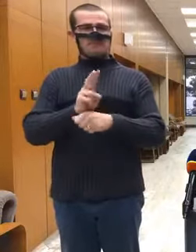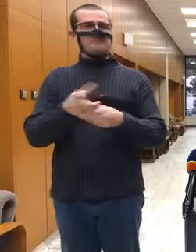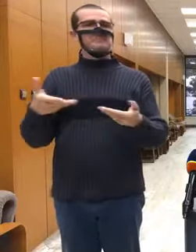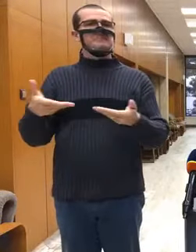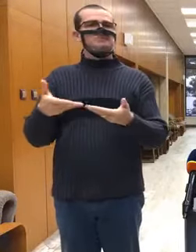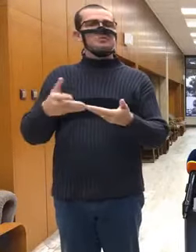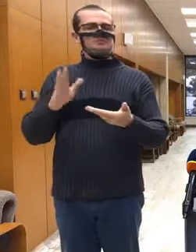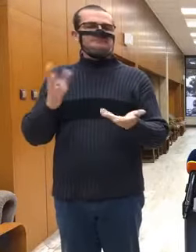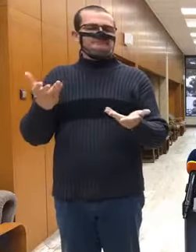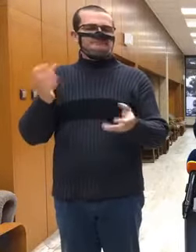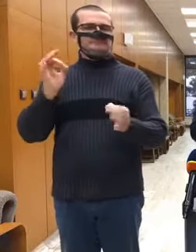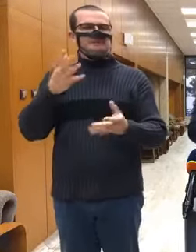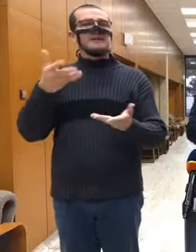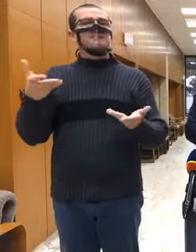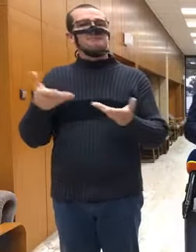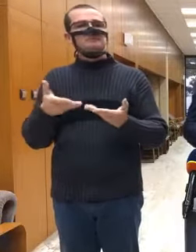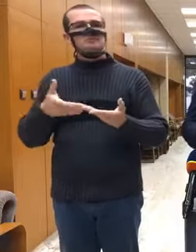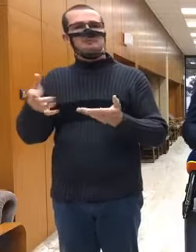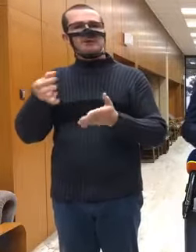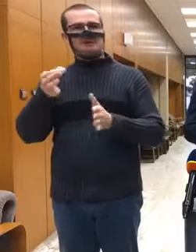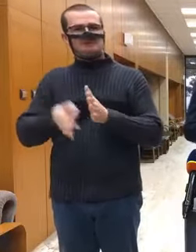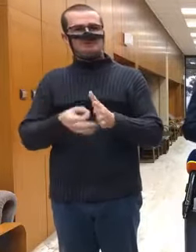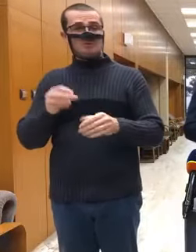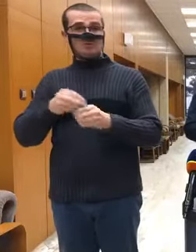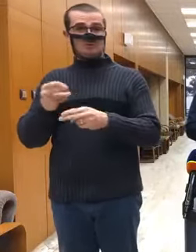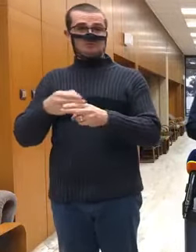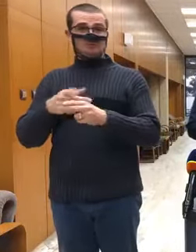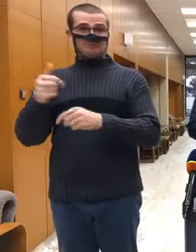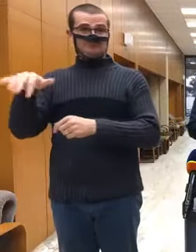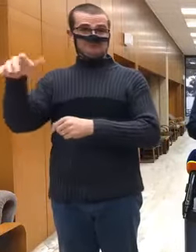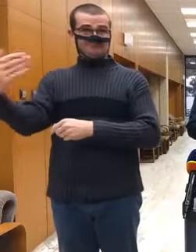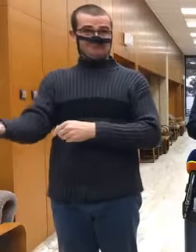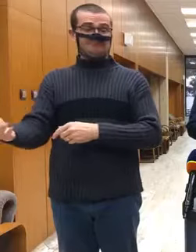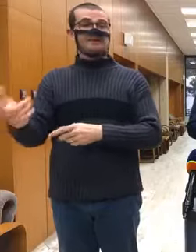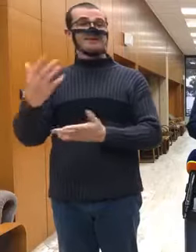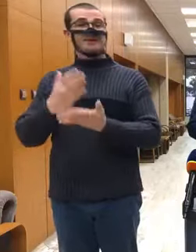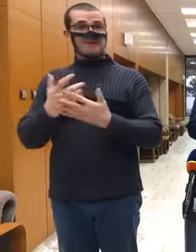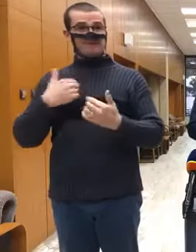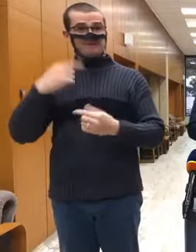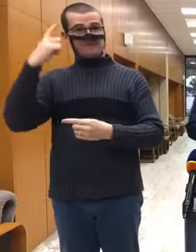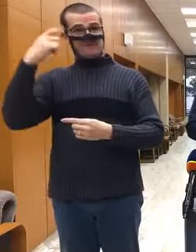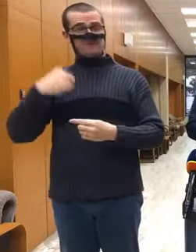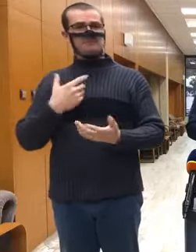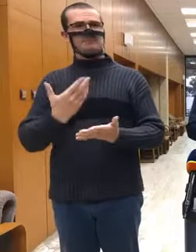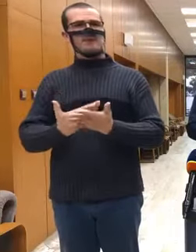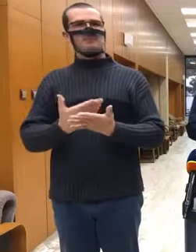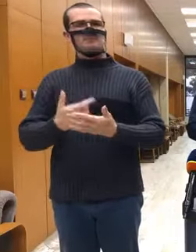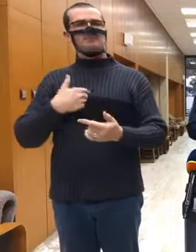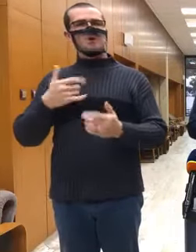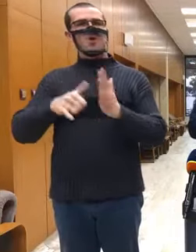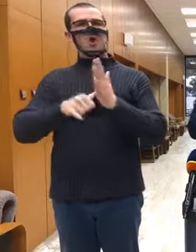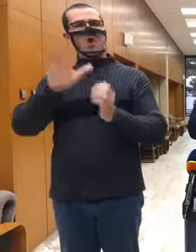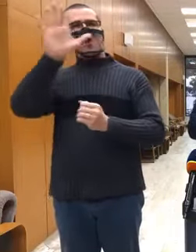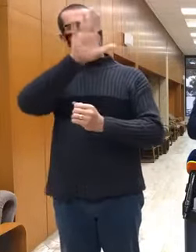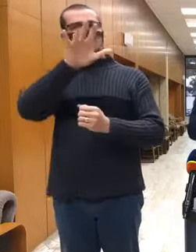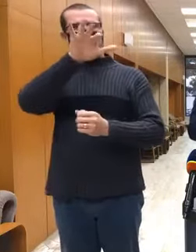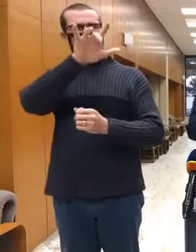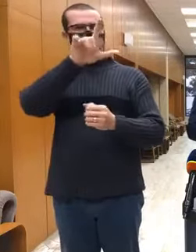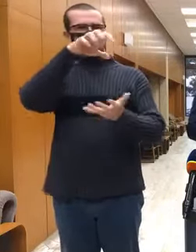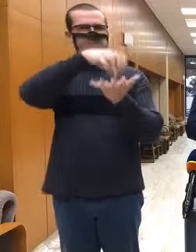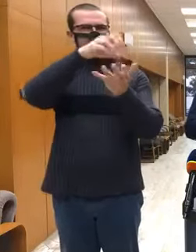prispôsobia situácii, ktorá v tej krajine je daná. Ak my teda vieme, že na Orave sú ohniska